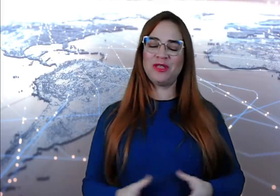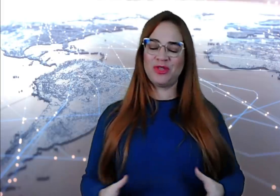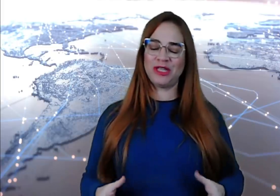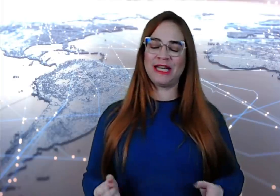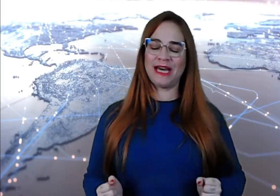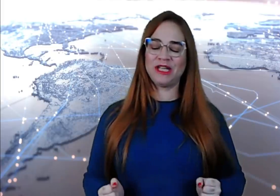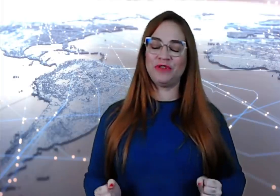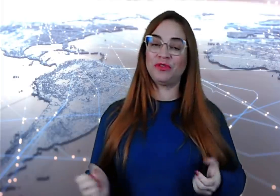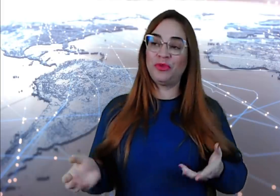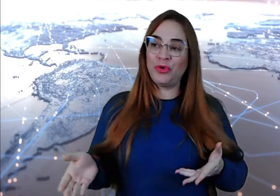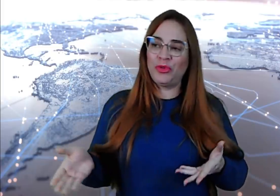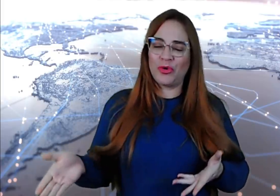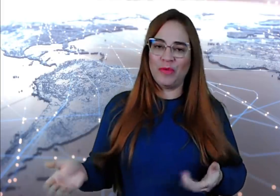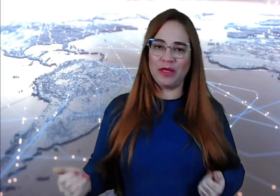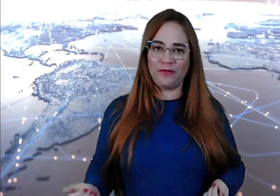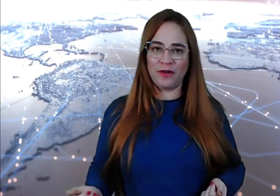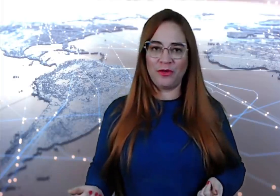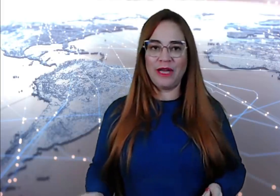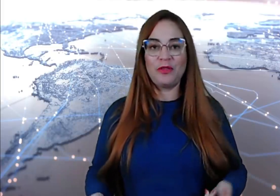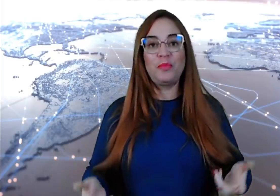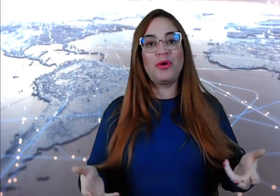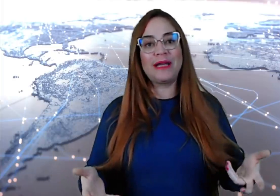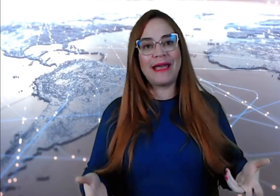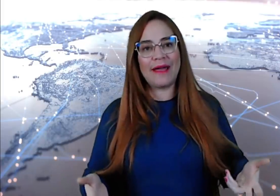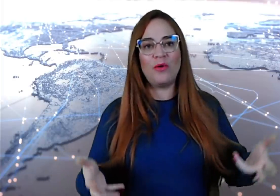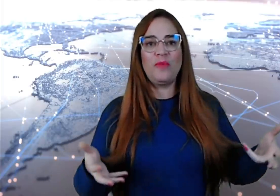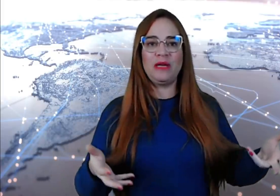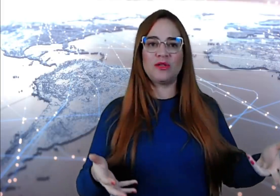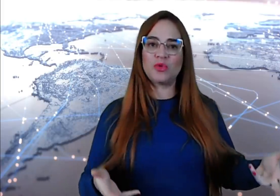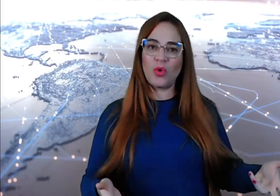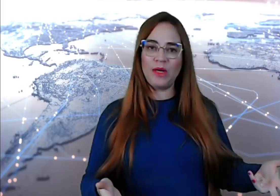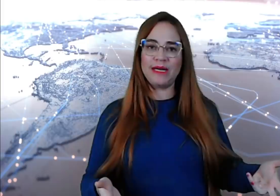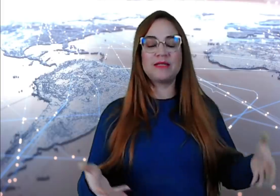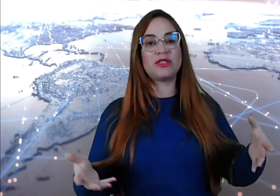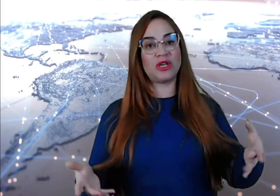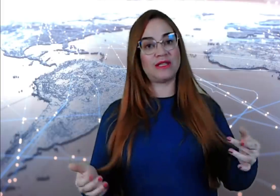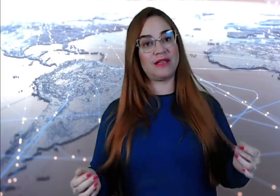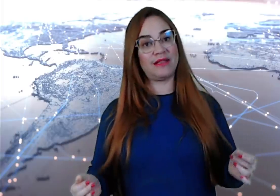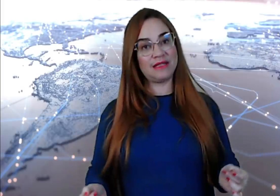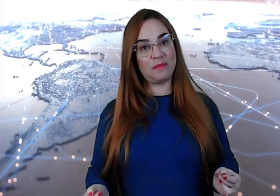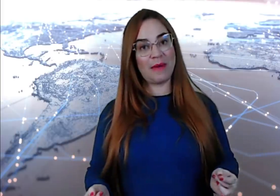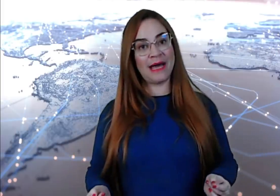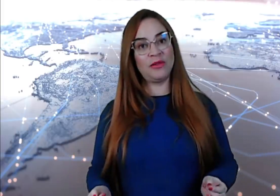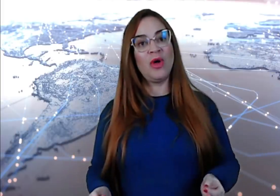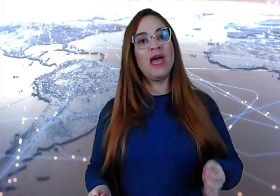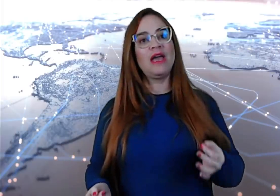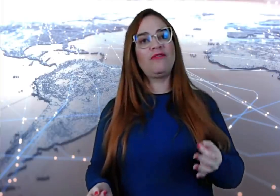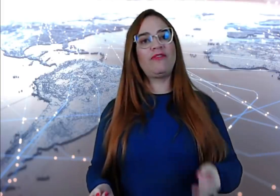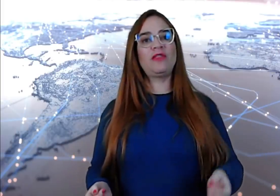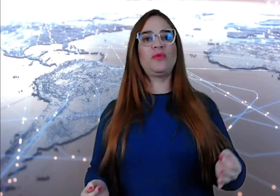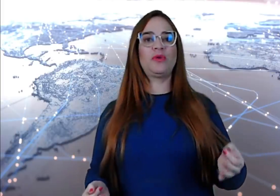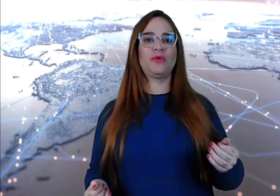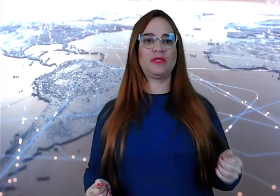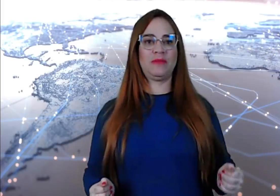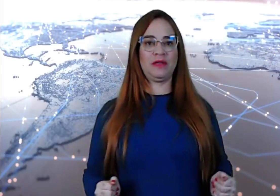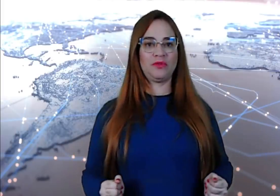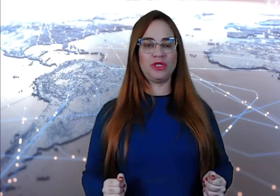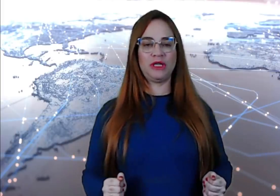insistir na narrativa do documento fraudulento, porque o ministro Onyx tinha se antecipado e feito um pronunciamento no dia